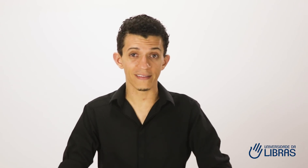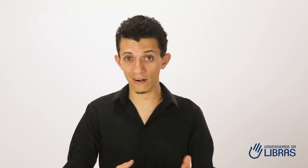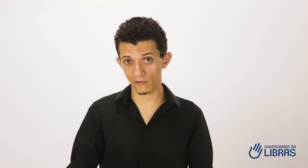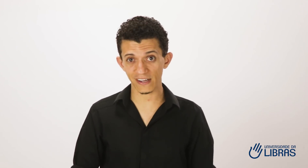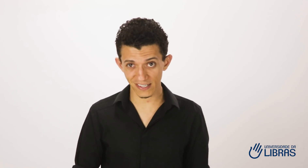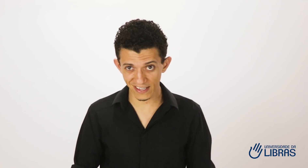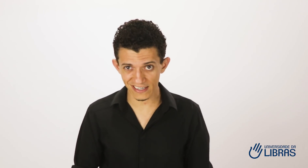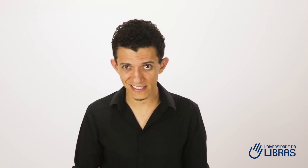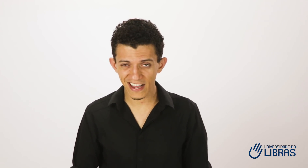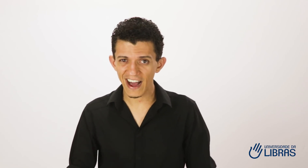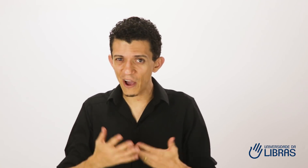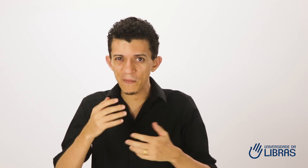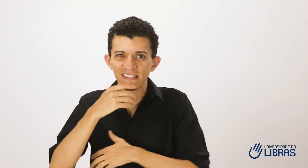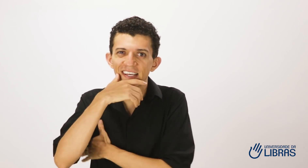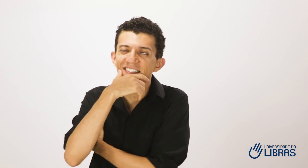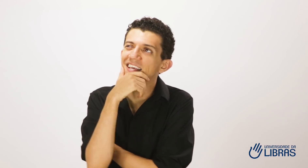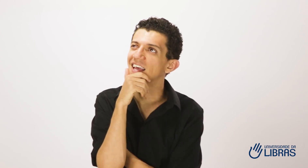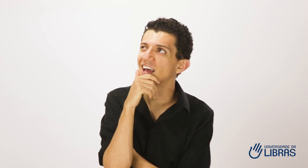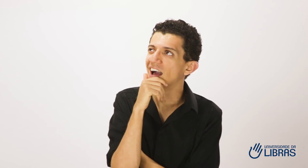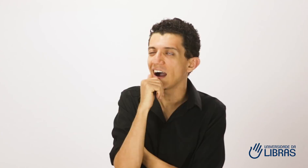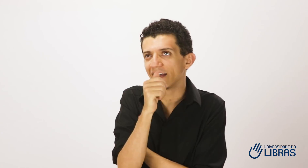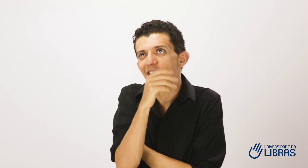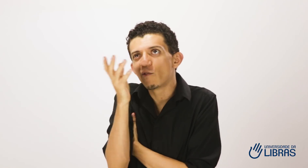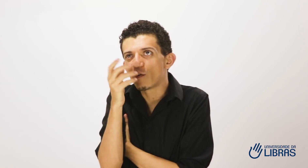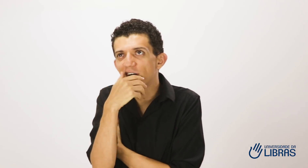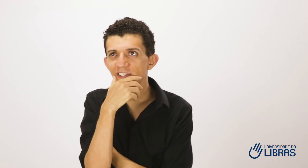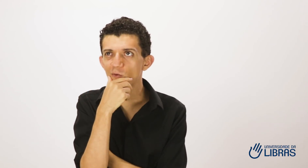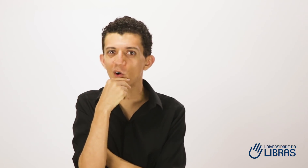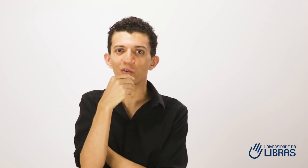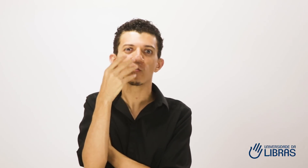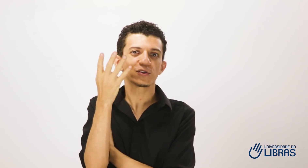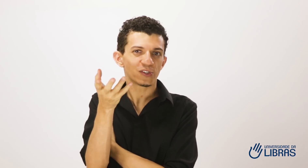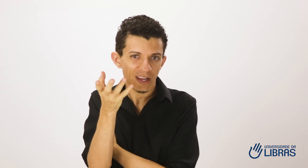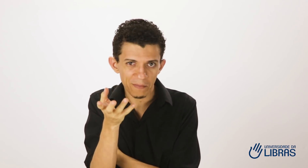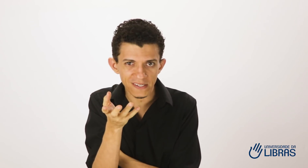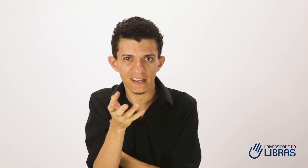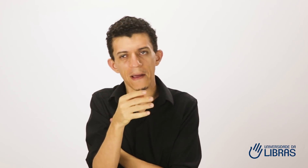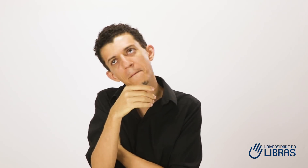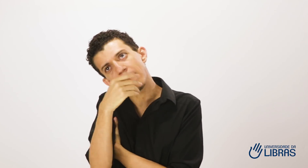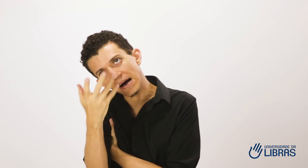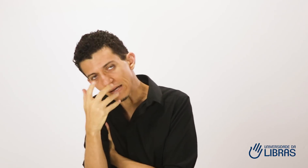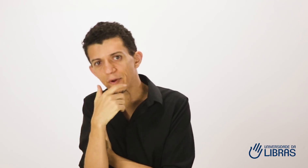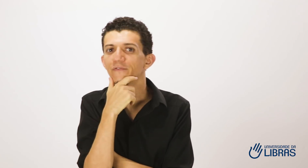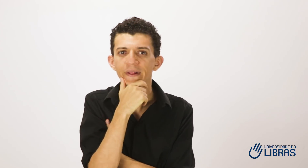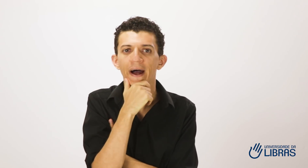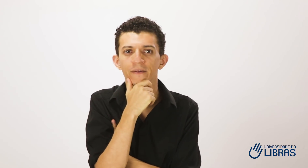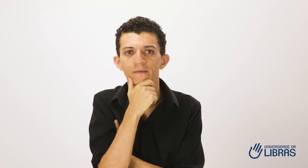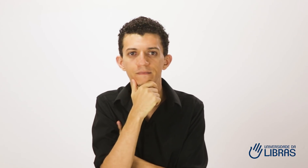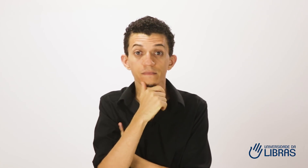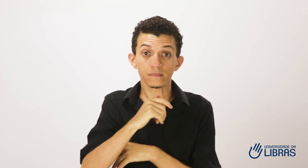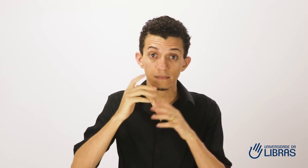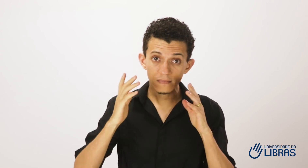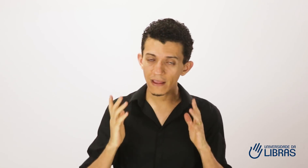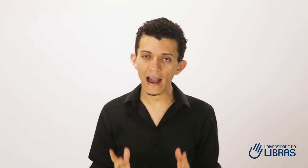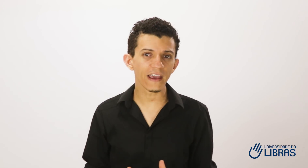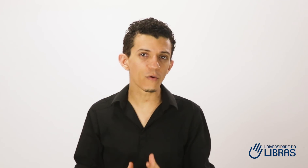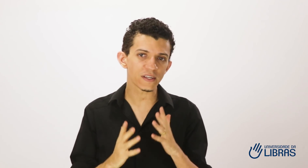da conversa deles. Aí eu pensei assim, então eu vou fazer um outro curso de Libras mais aprofundado. Aí começou